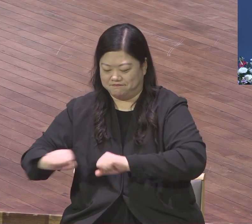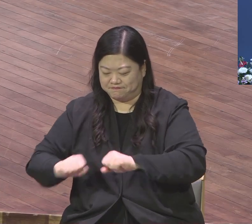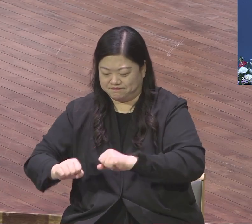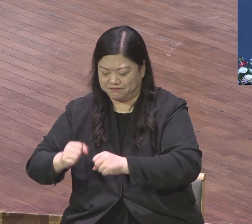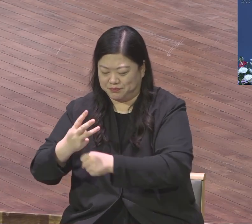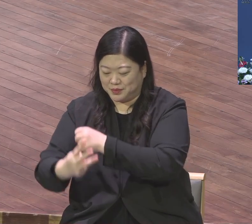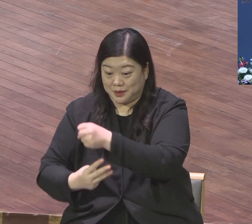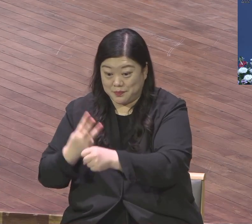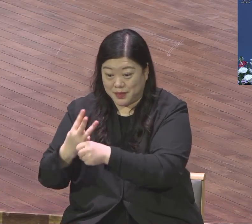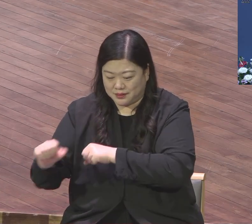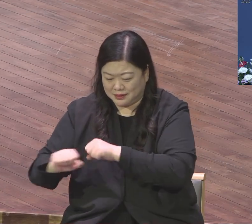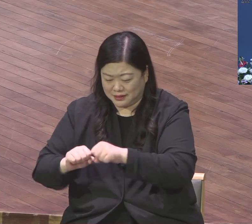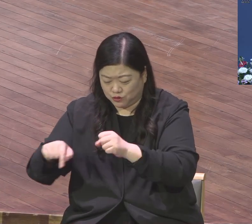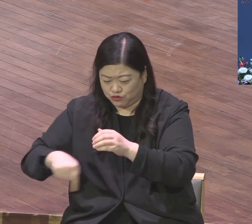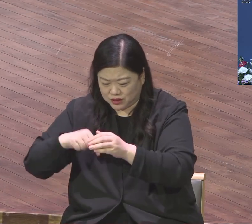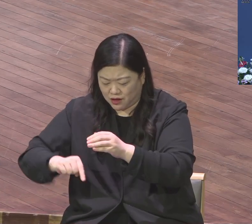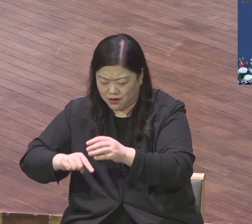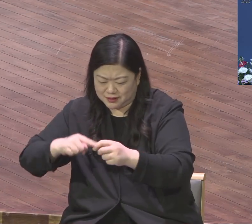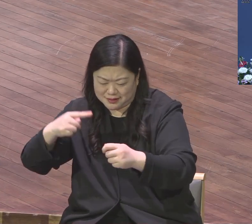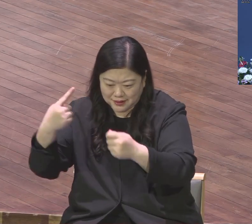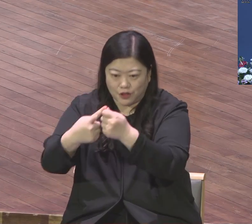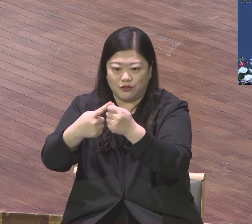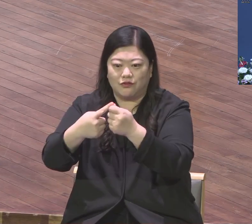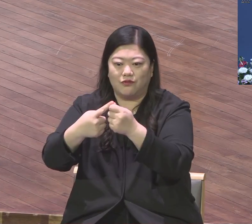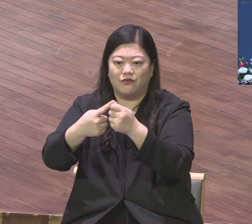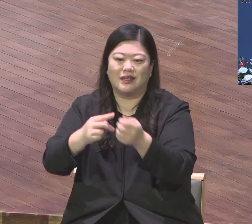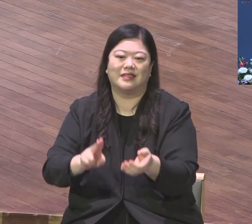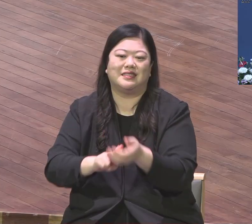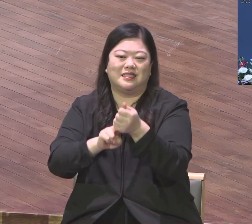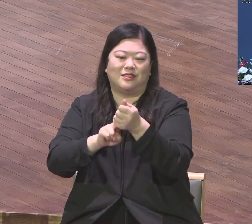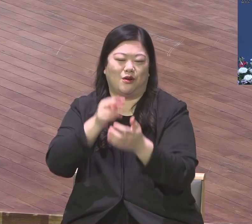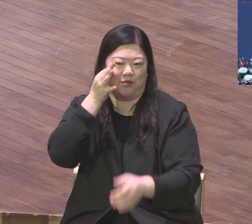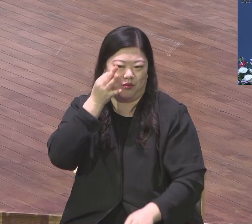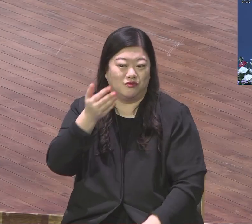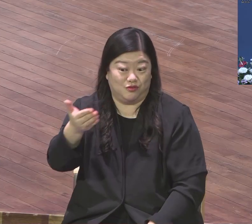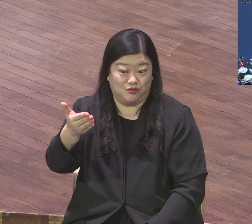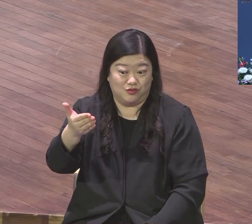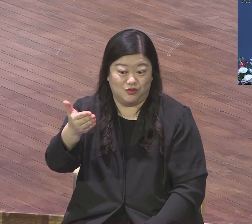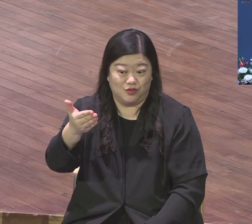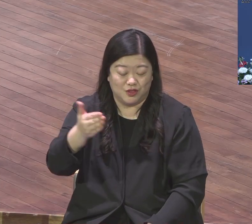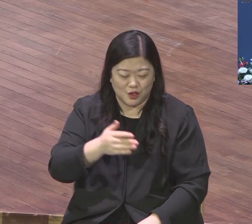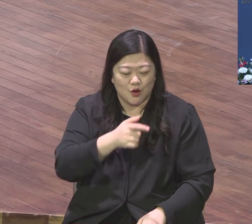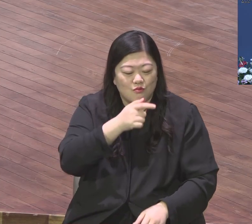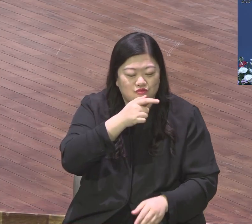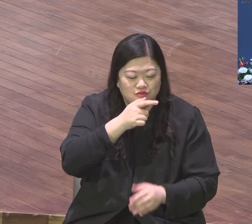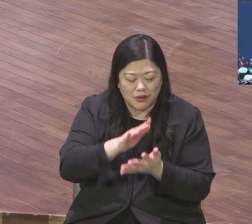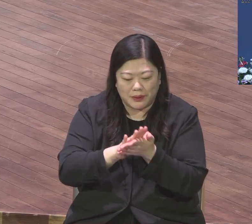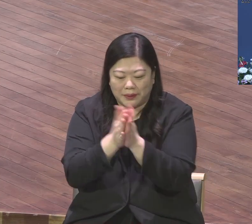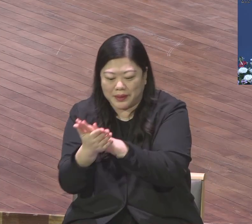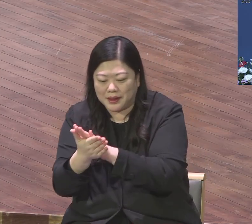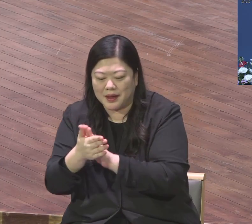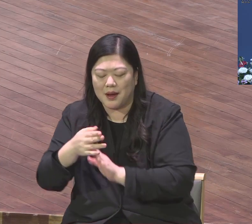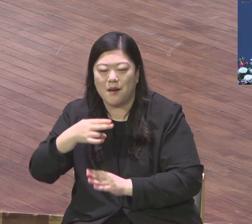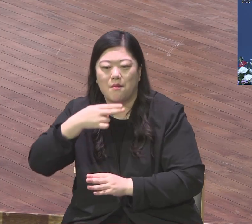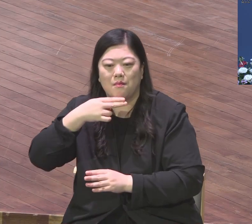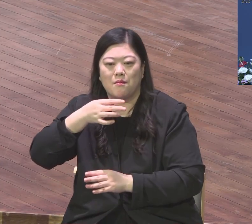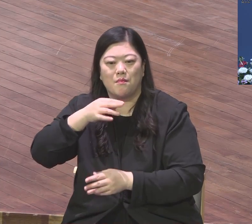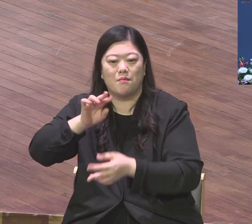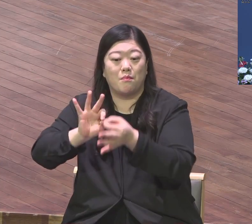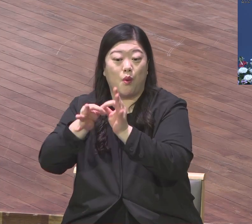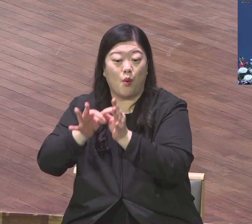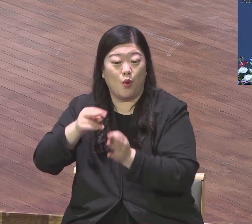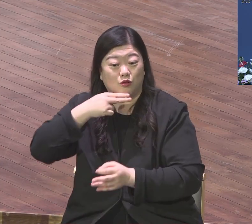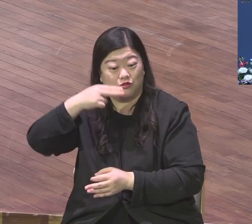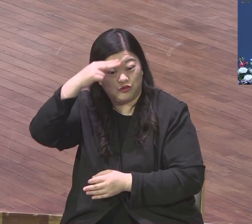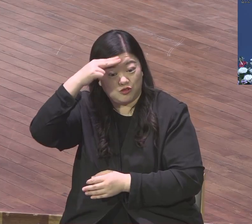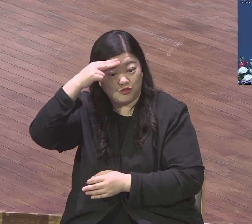번째 행하신 기적이다라는 타이틀이 붙어 있습니다. 가나